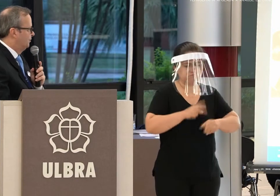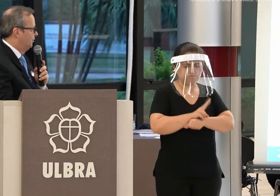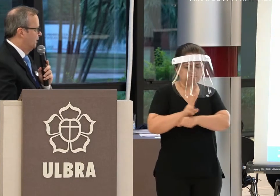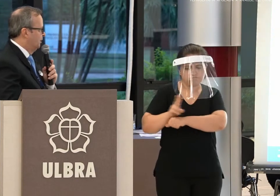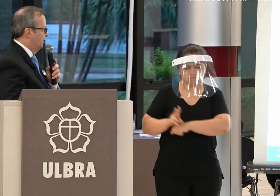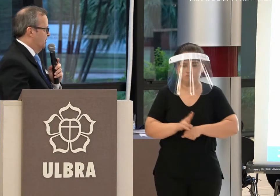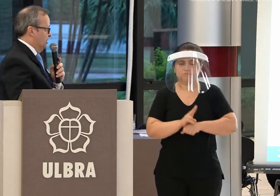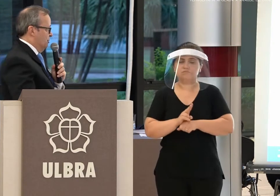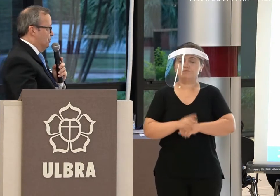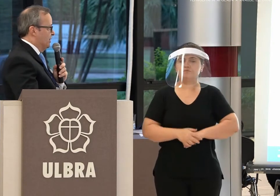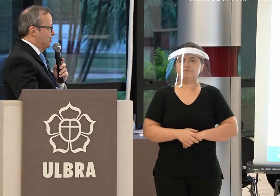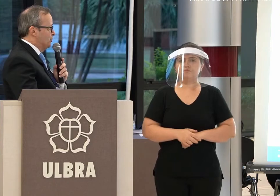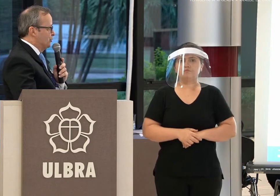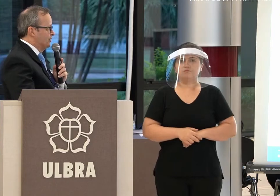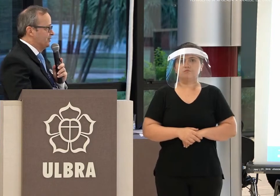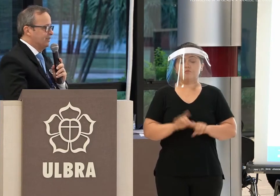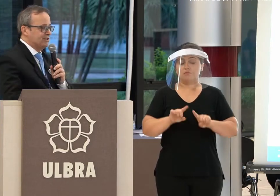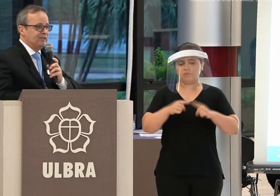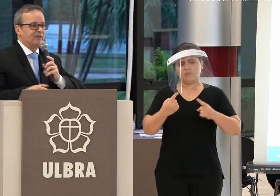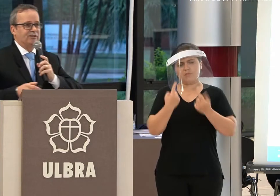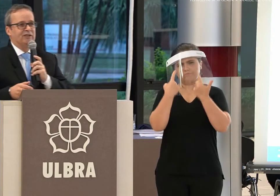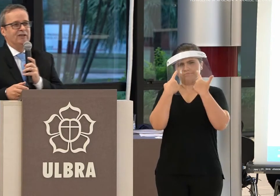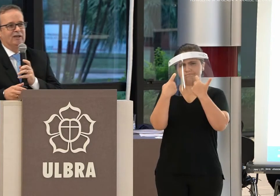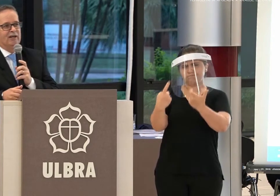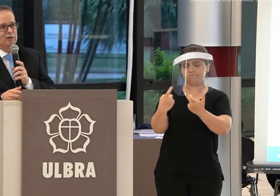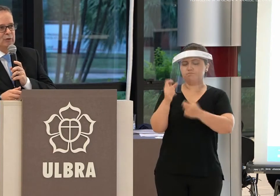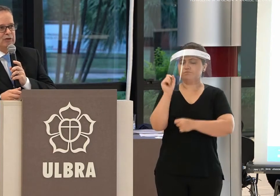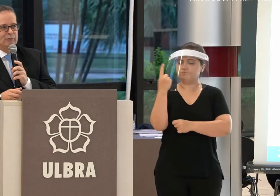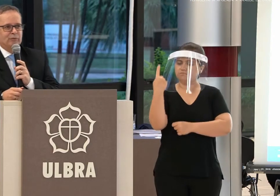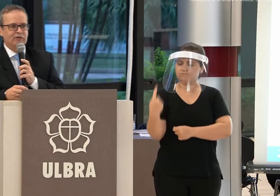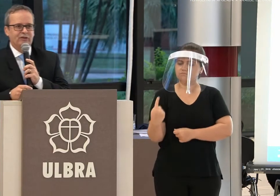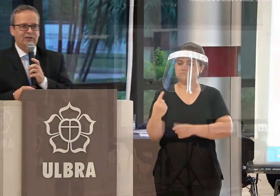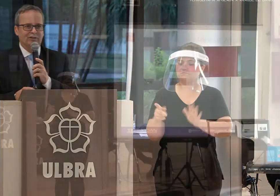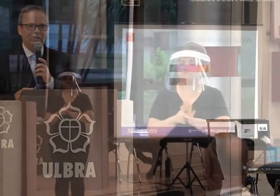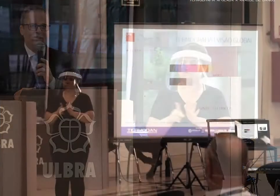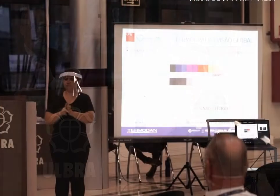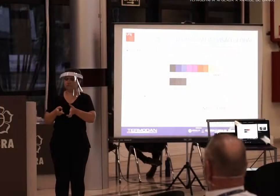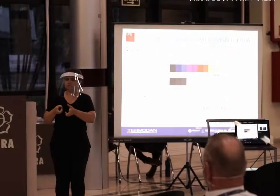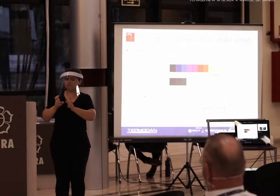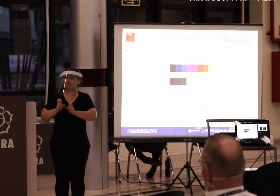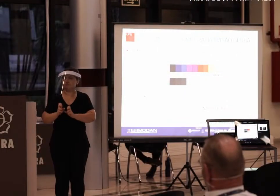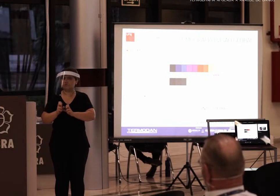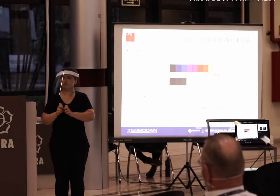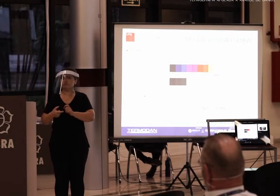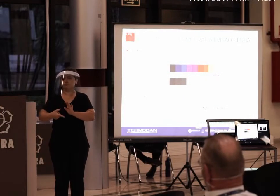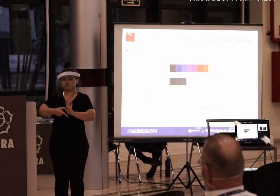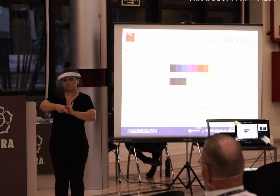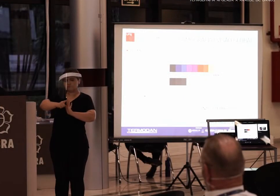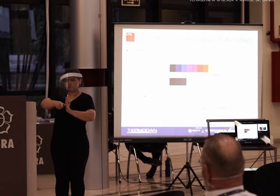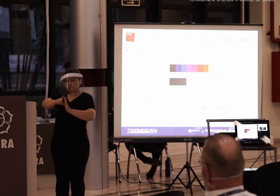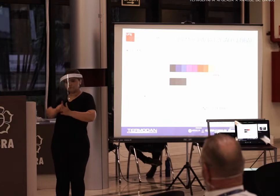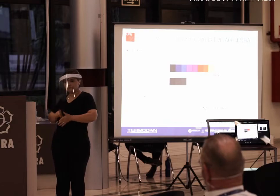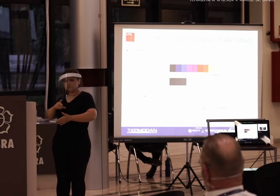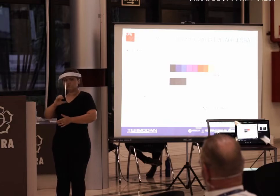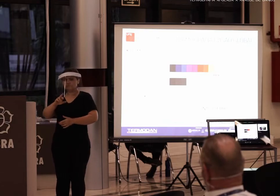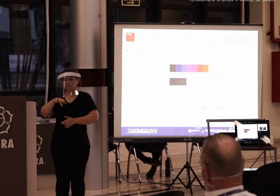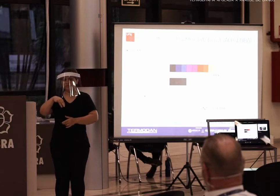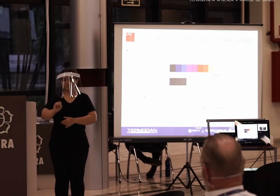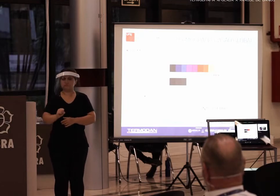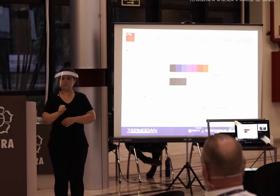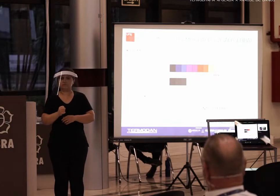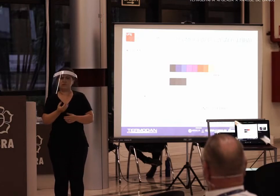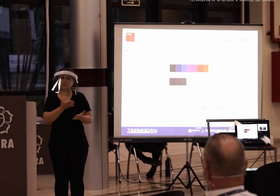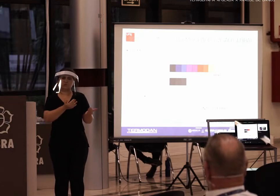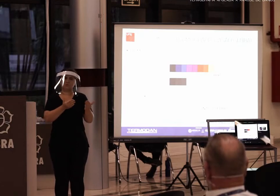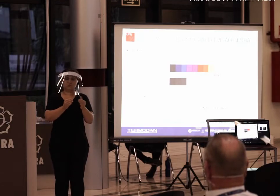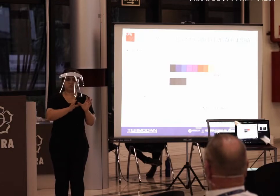preservá-los. Mas uma coisa interessante, a turma que me precedeu aqui, antecedeu, desculpa, são bem mais